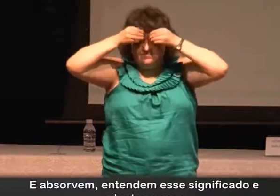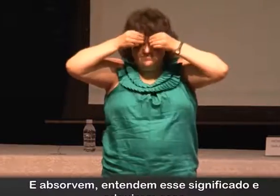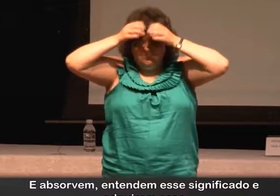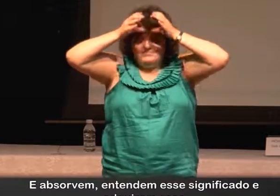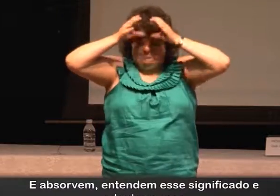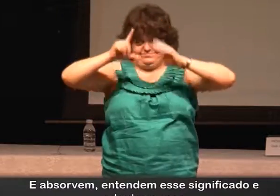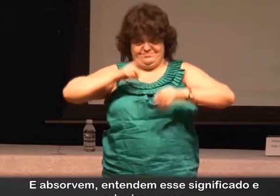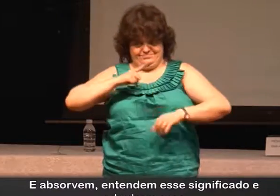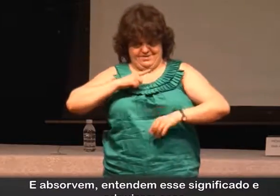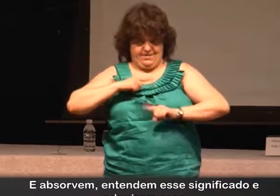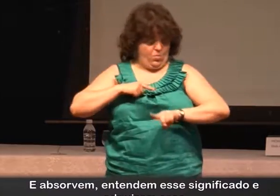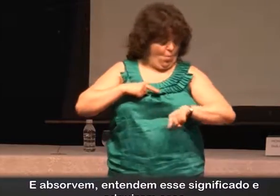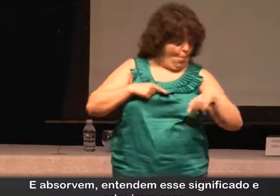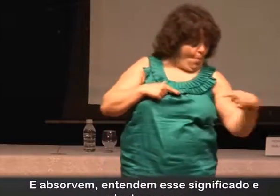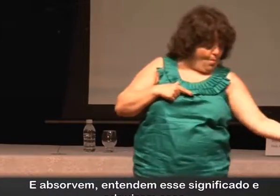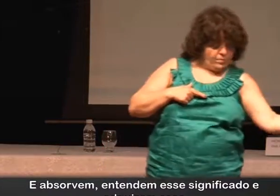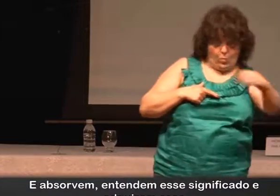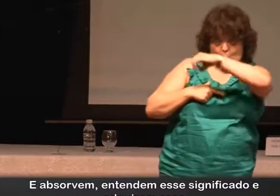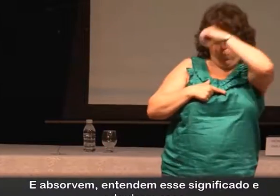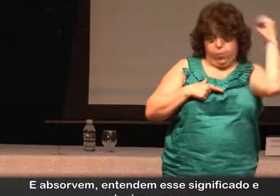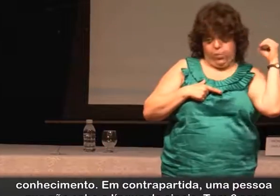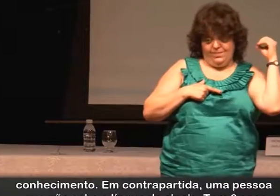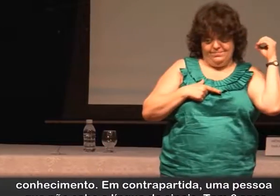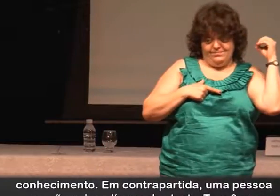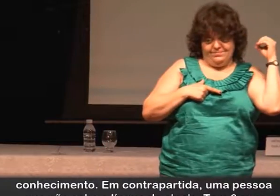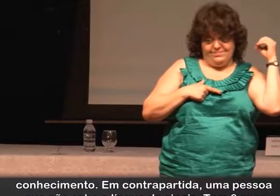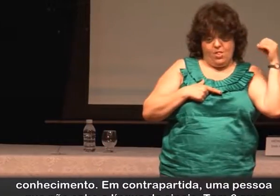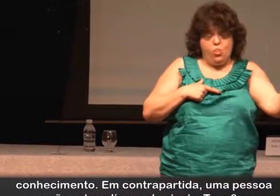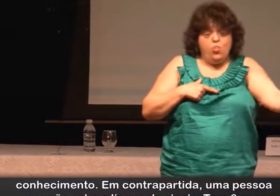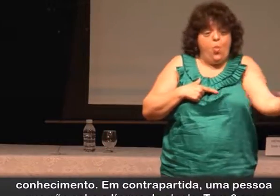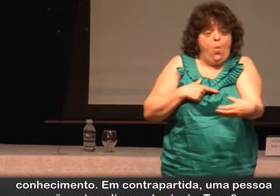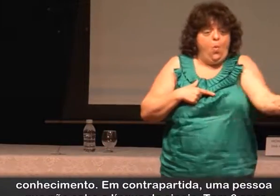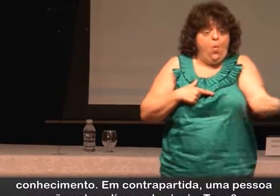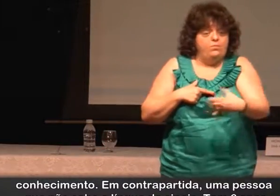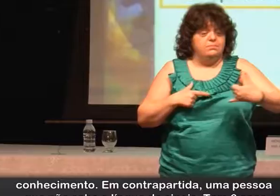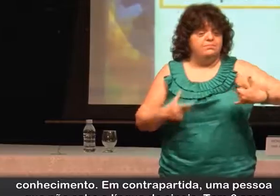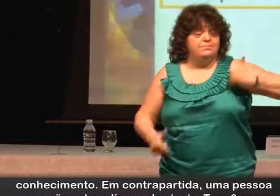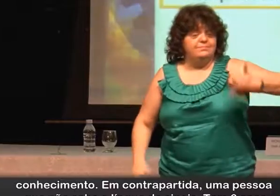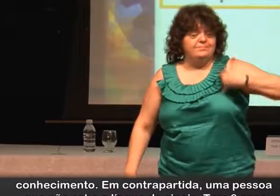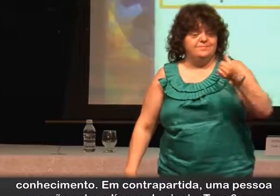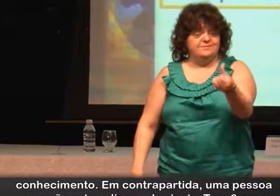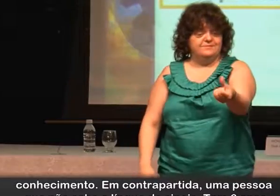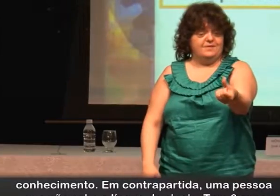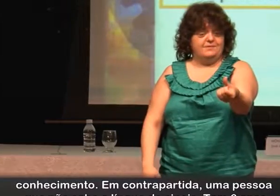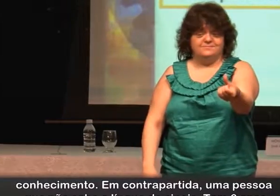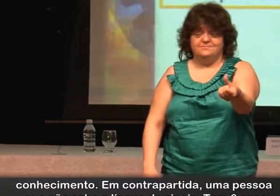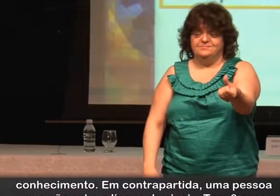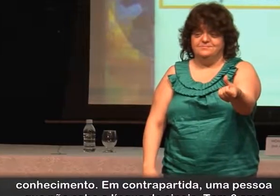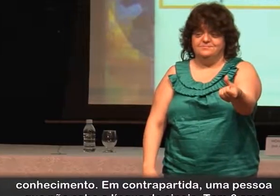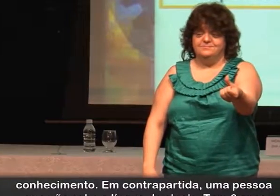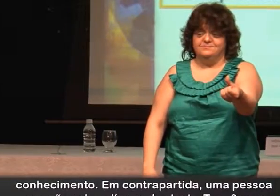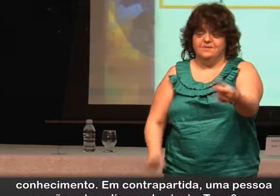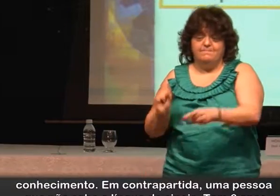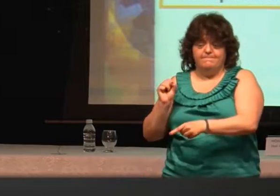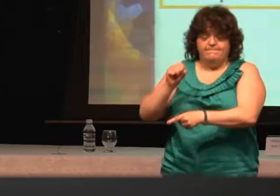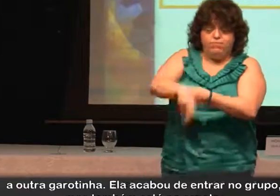entendem esse significado e adquirem o conhecimento. Em contrapartida, uma pessoa que não sabe a língua de sinais, tem 6 anos. A